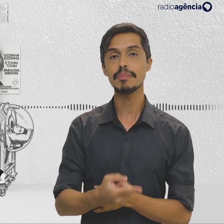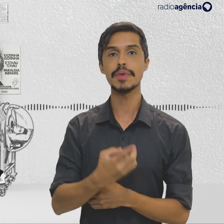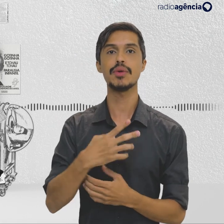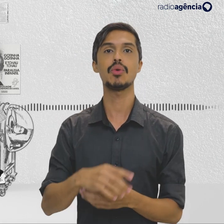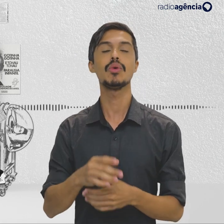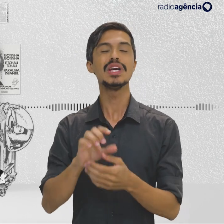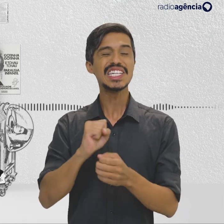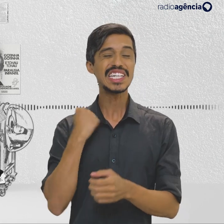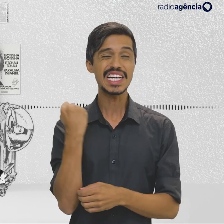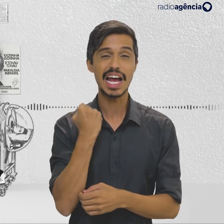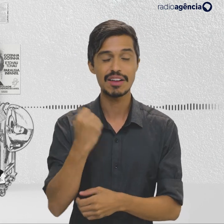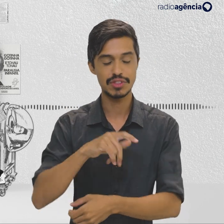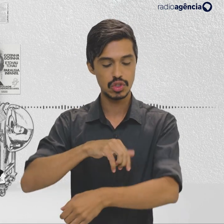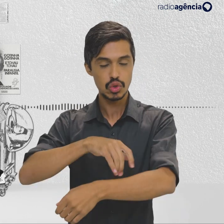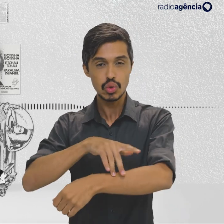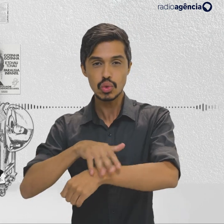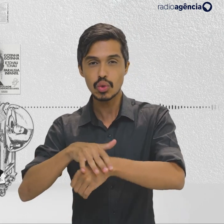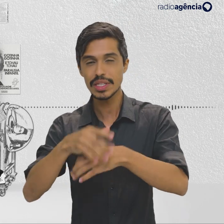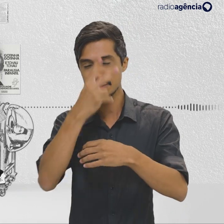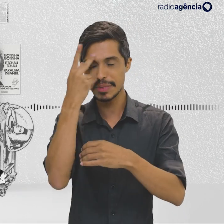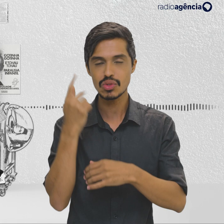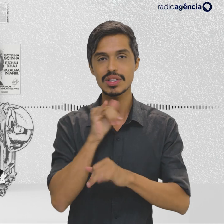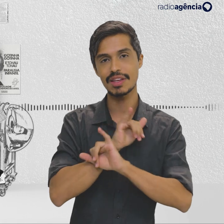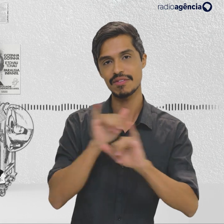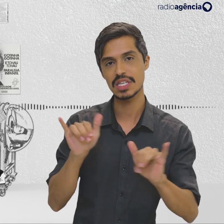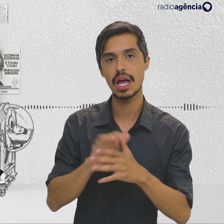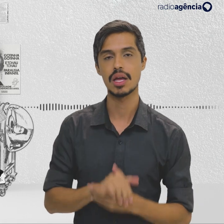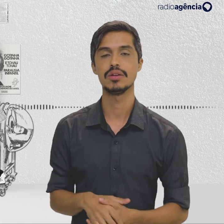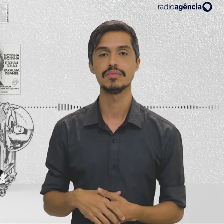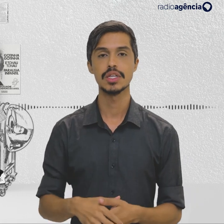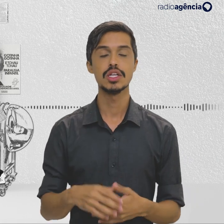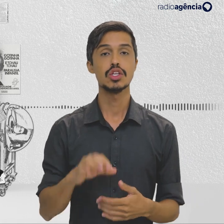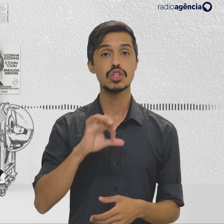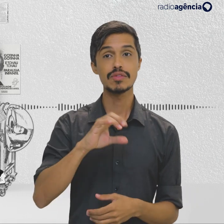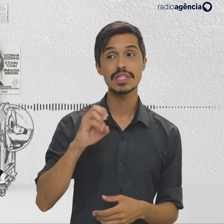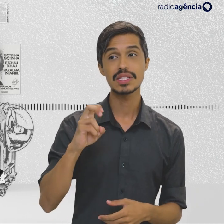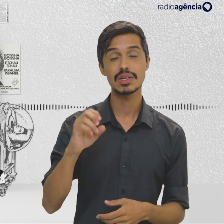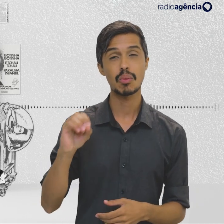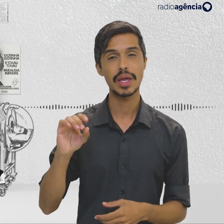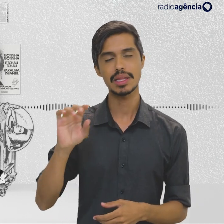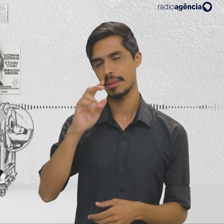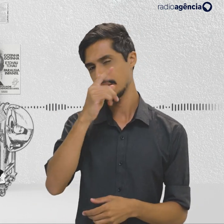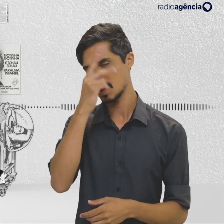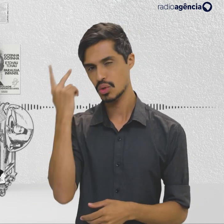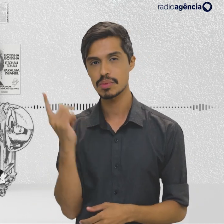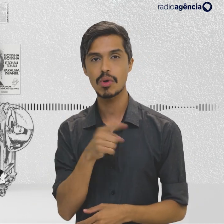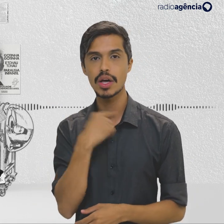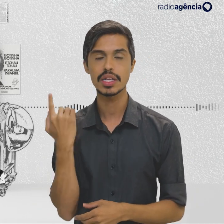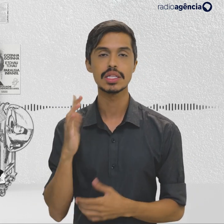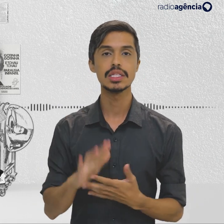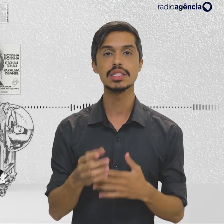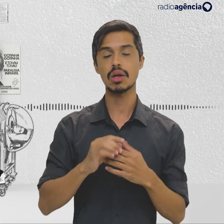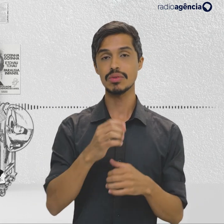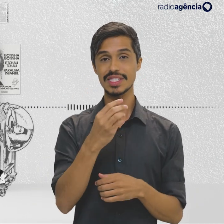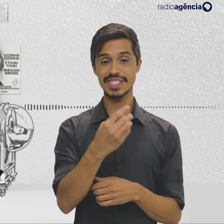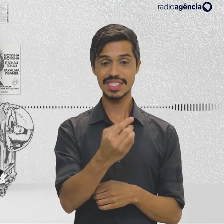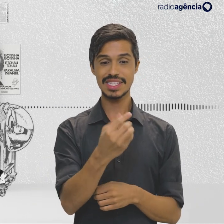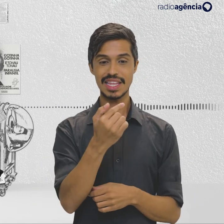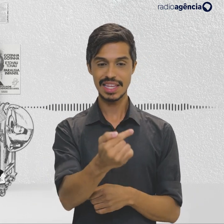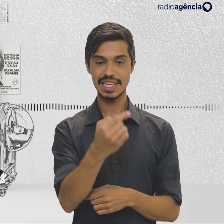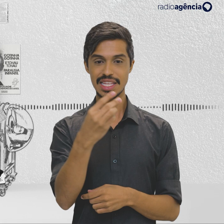graves da doença com 769 mortes a quantidade de casos no Brasil cresceu